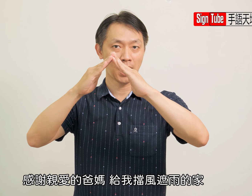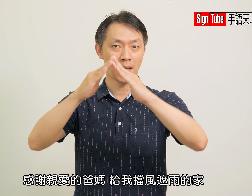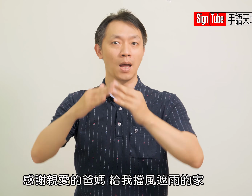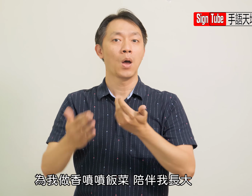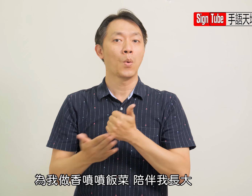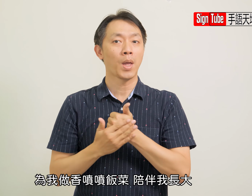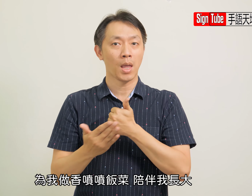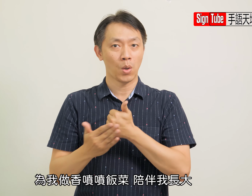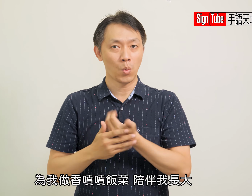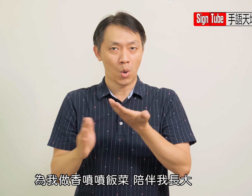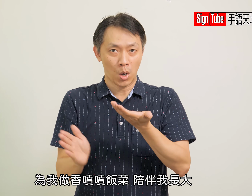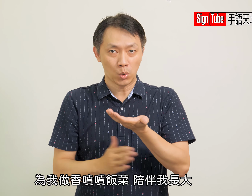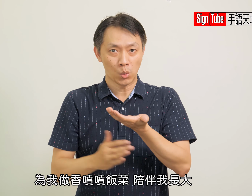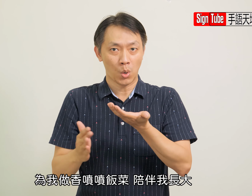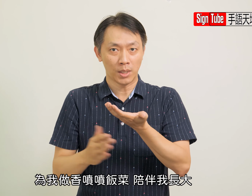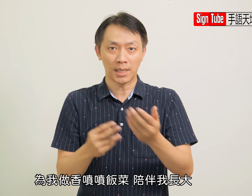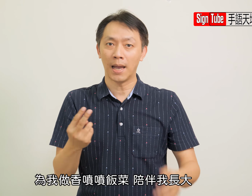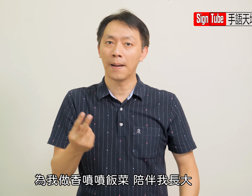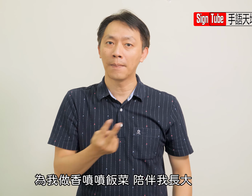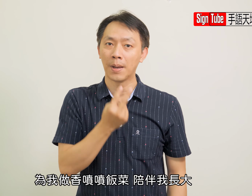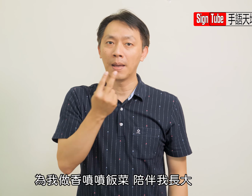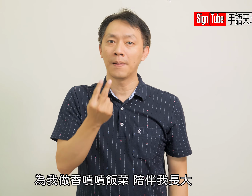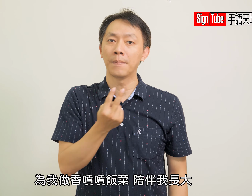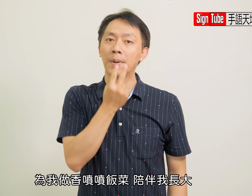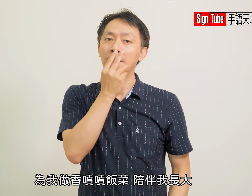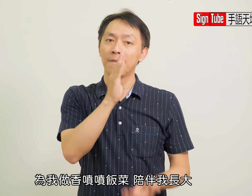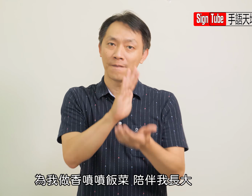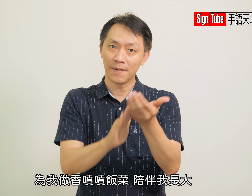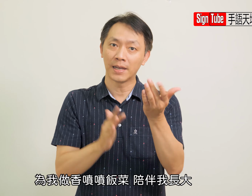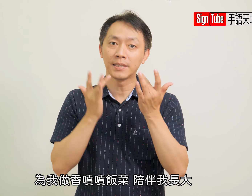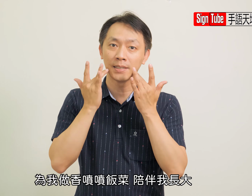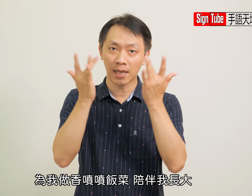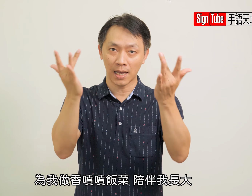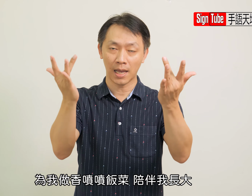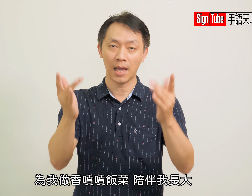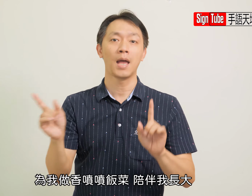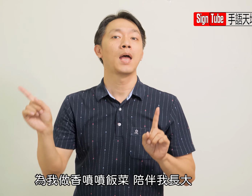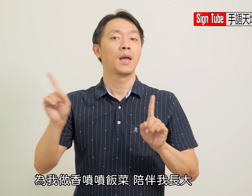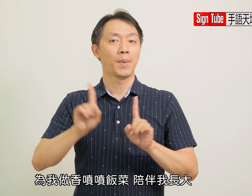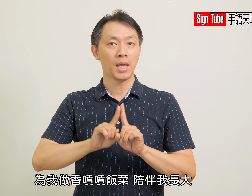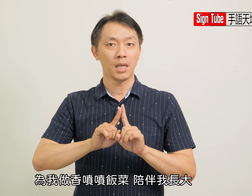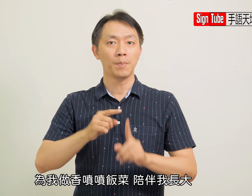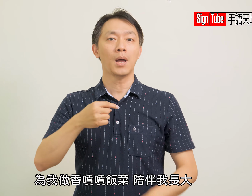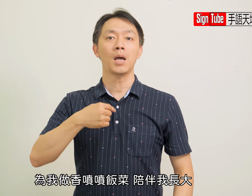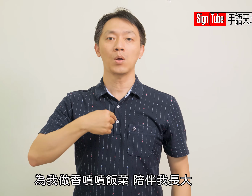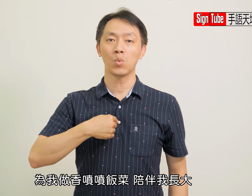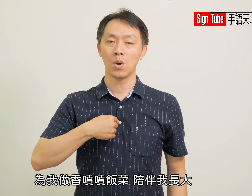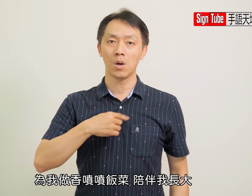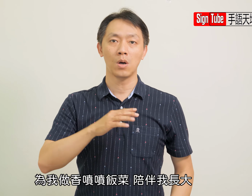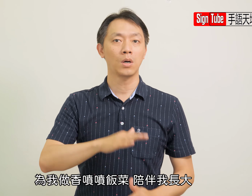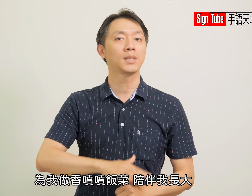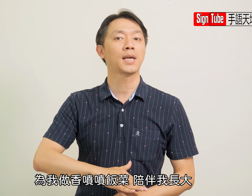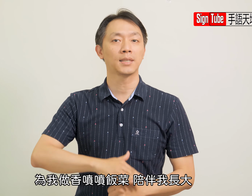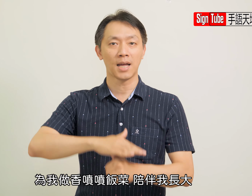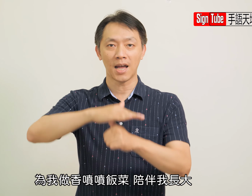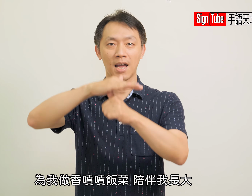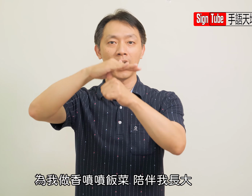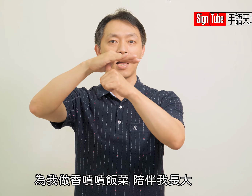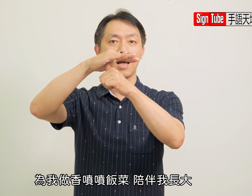家，为我做香喷喷饭菜，陪伴我长